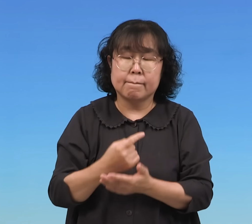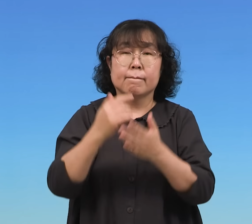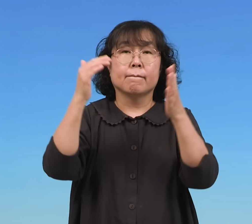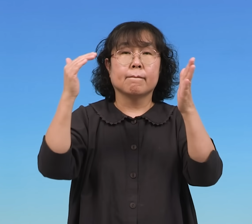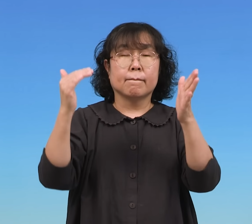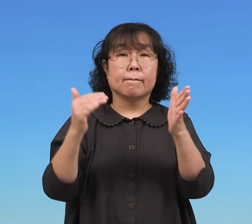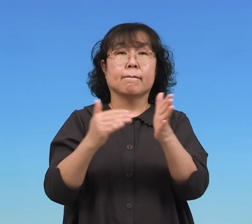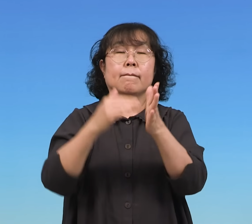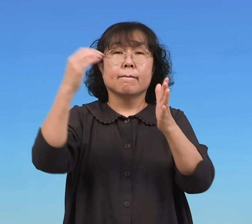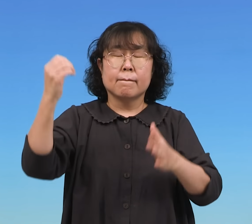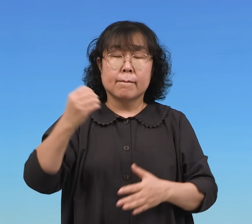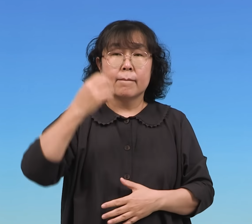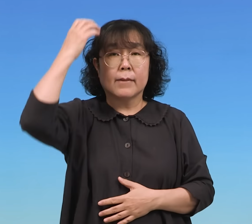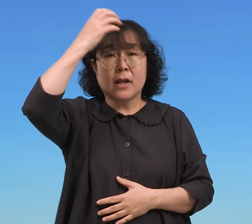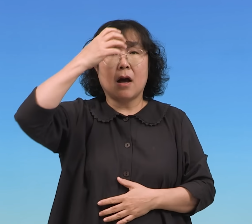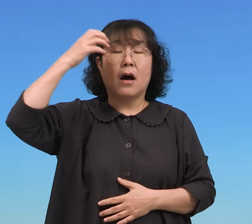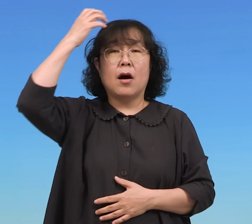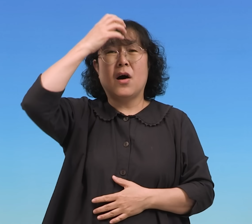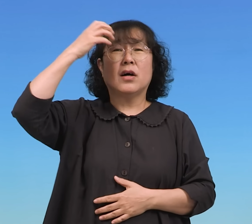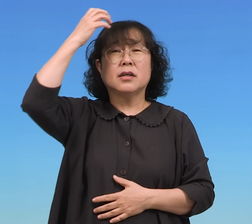오셨네.